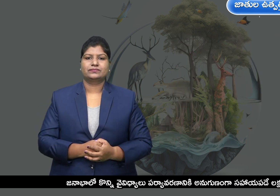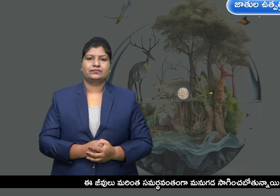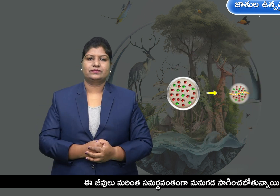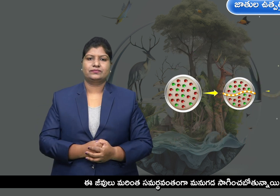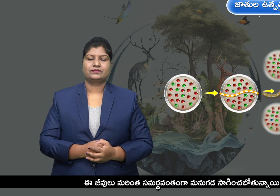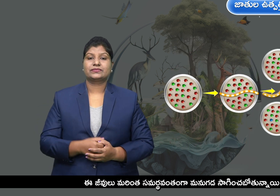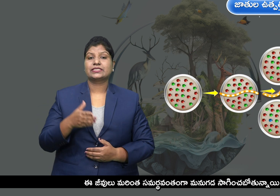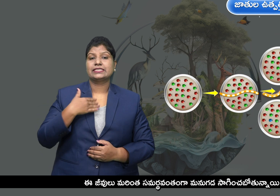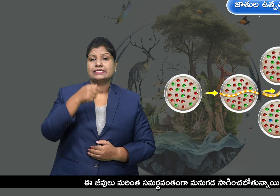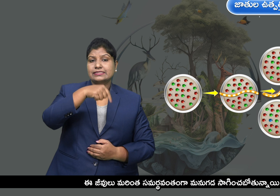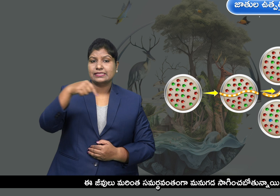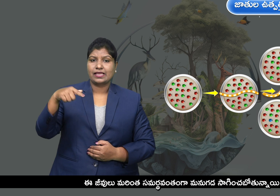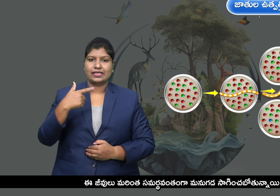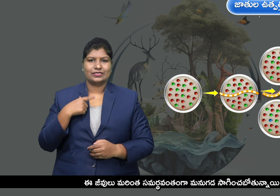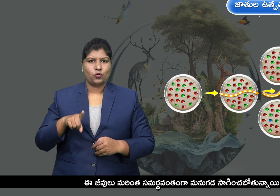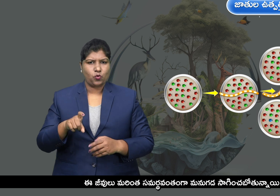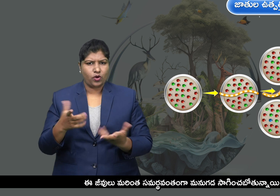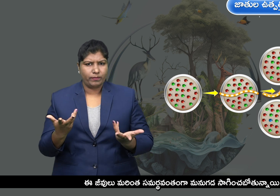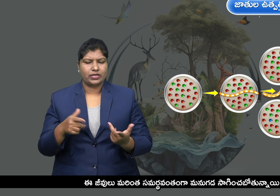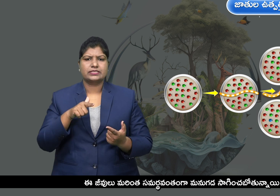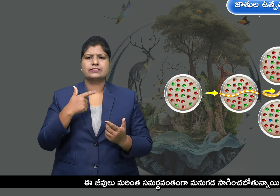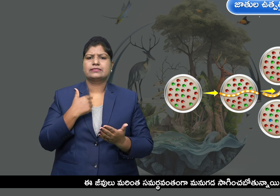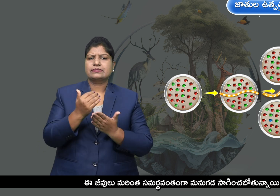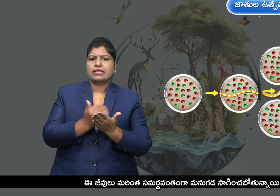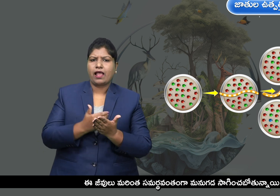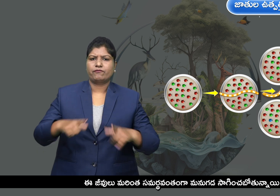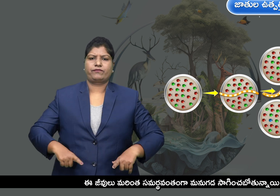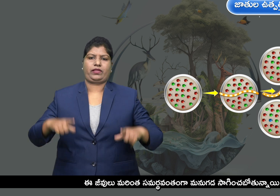ఈ జీవులు మరింత సమర్థవంతంగా మనుగడ సాగించబోతున్నాయి.